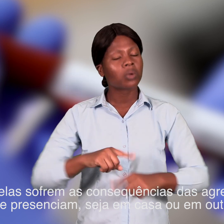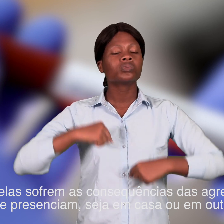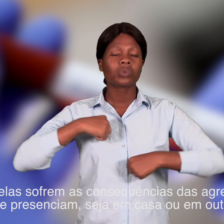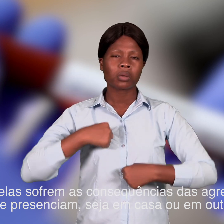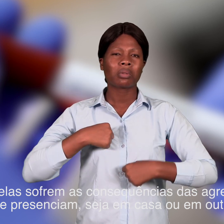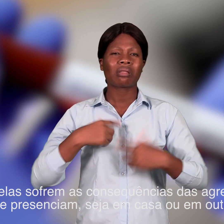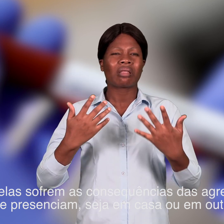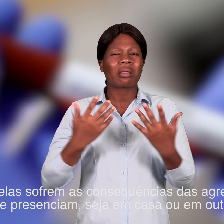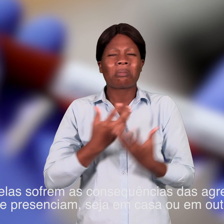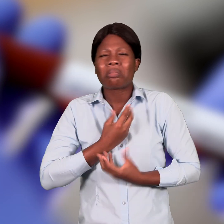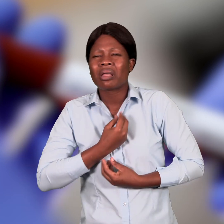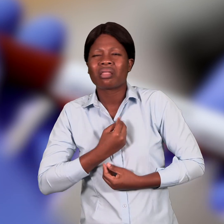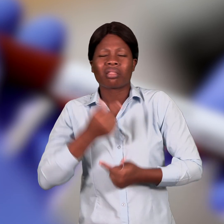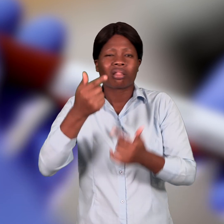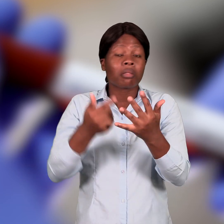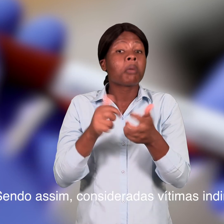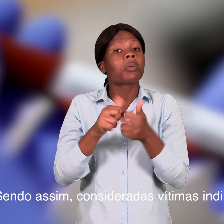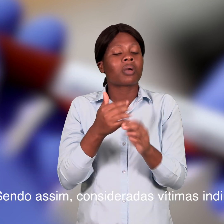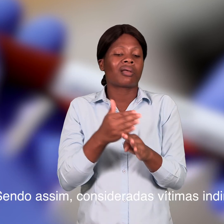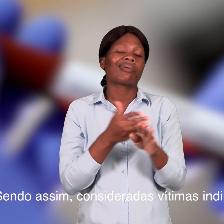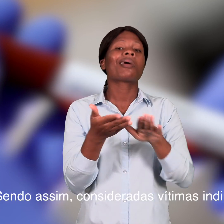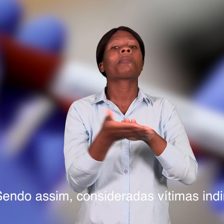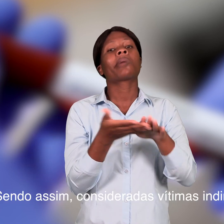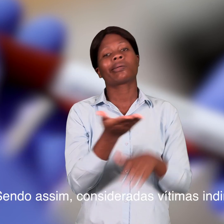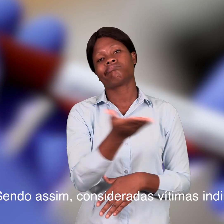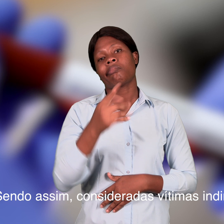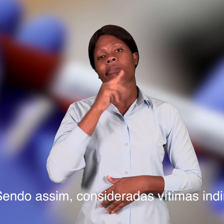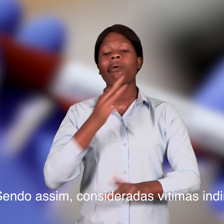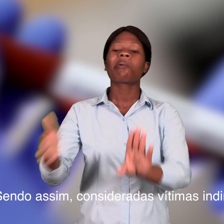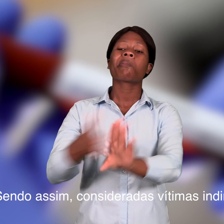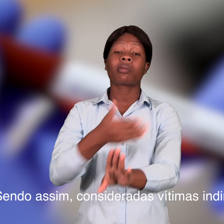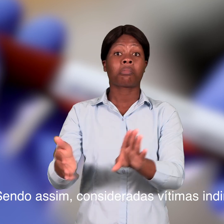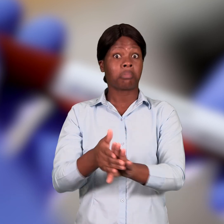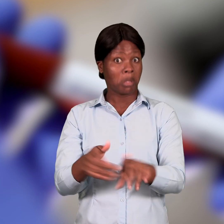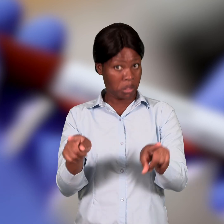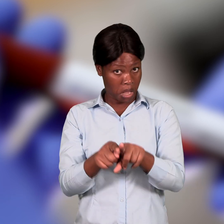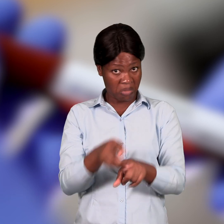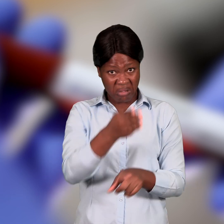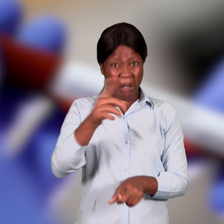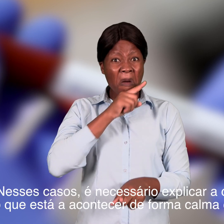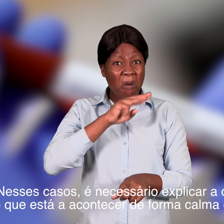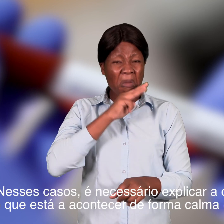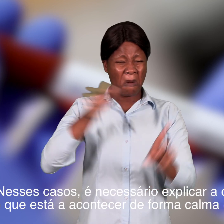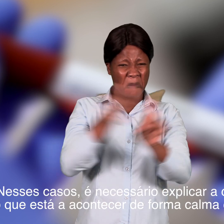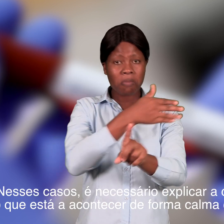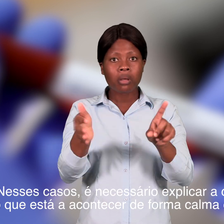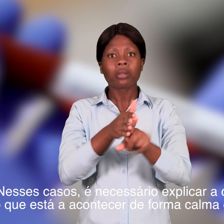ou em outro lugar. Sendo assim, consideradas vítimas indiretas. Nesses casos, é necessário